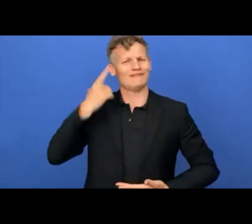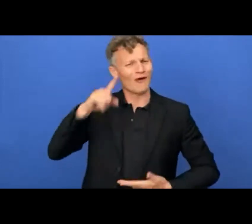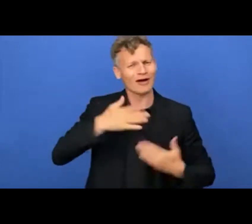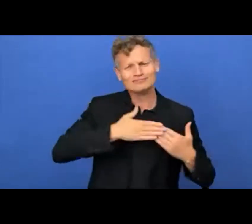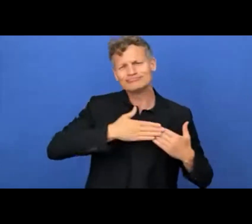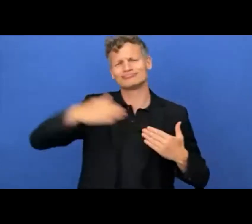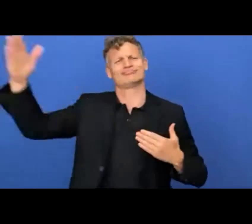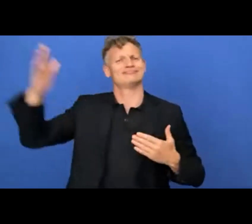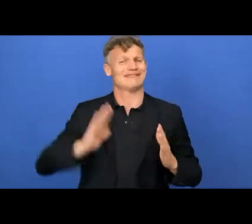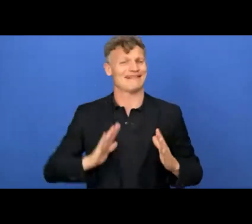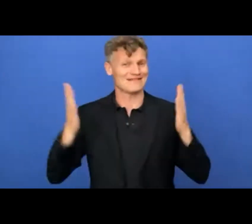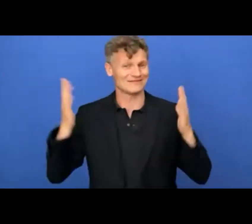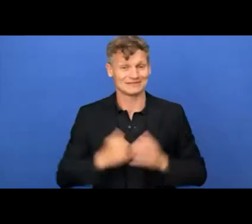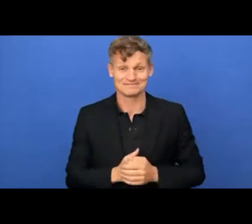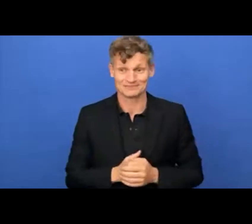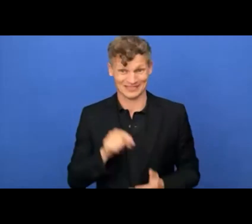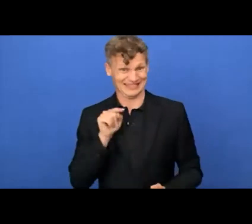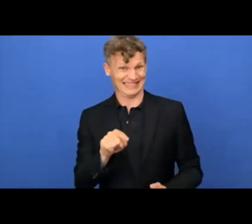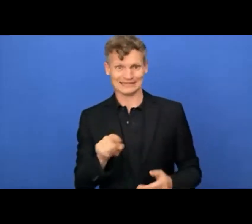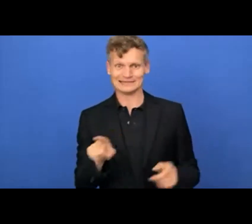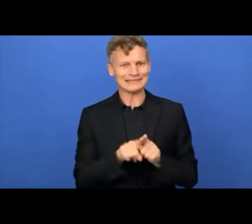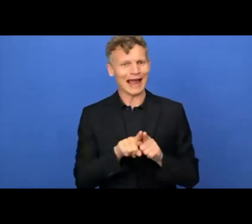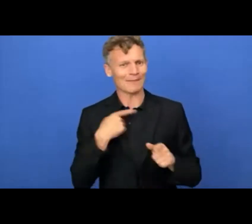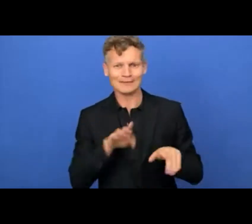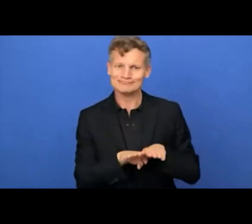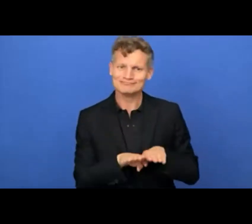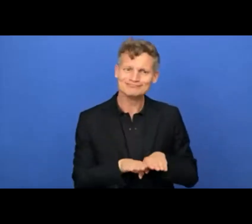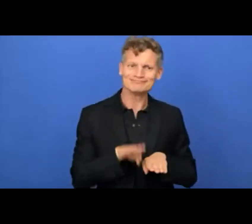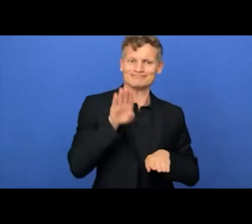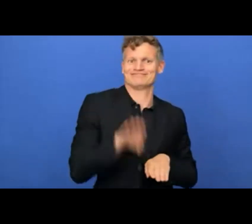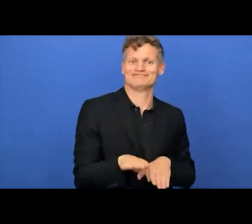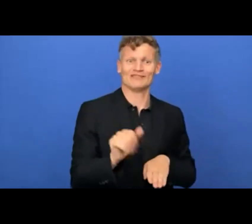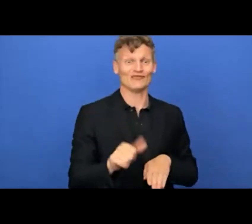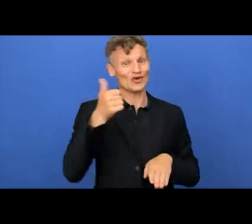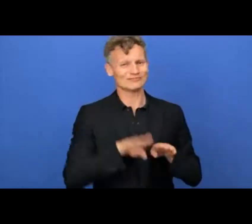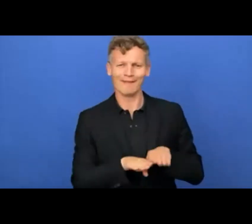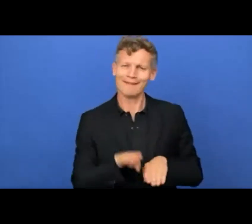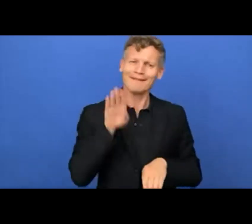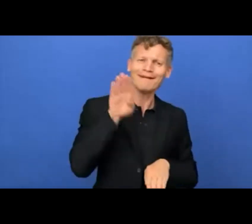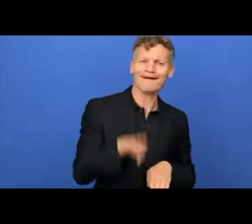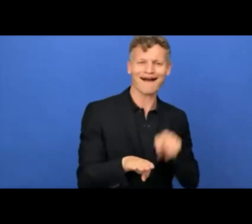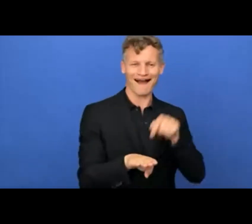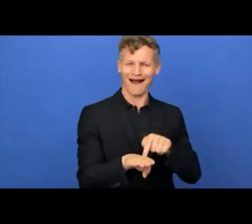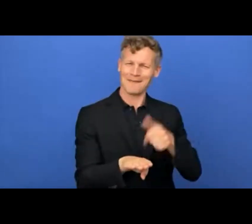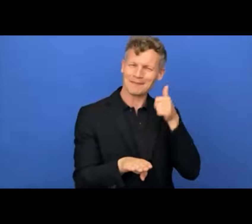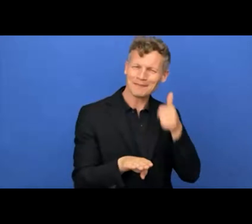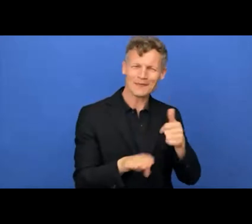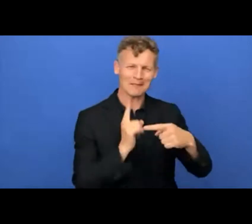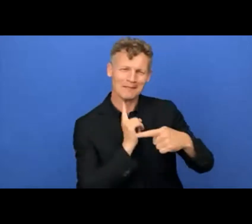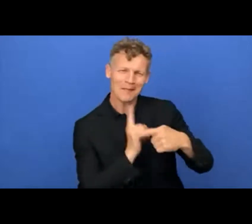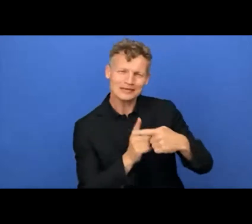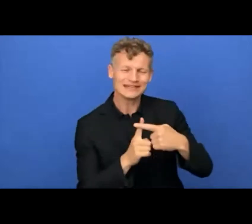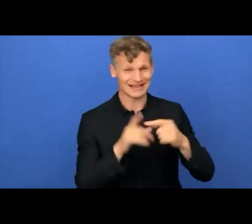bonnes bases, nous avons de bien meilleures chances de construire des sociétés plus inclusives à long